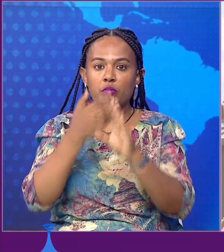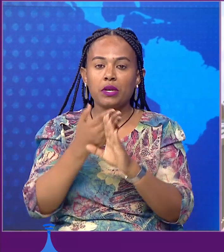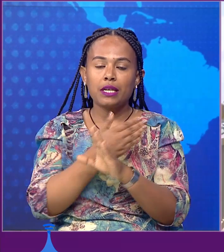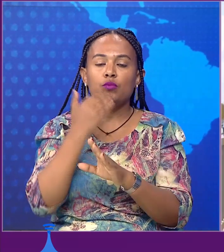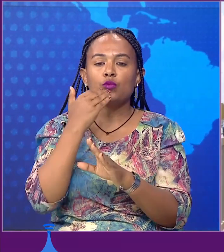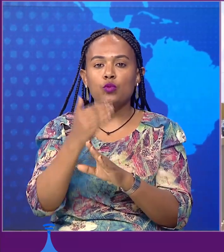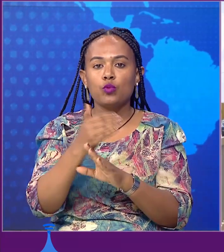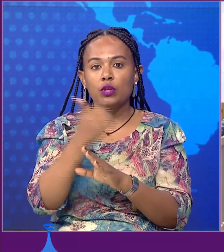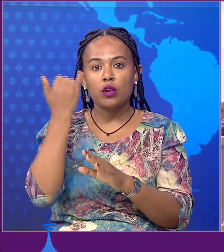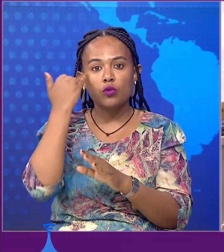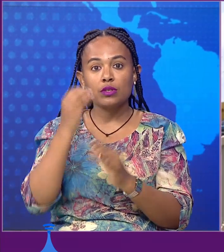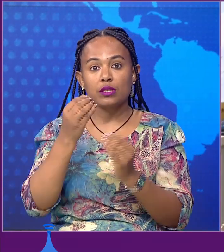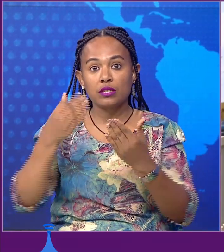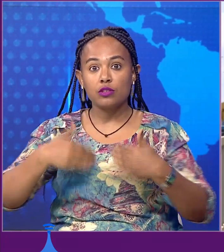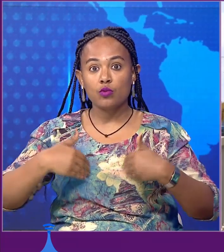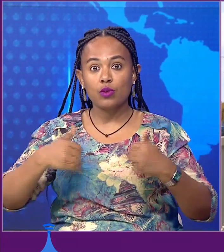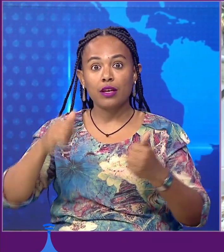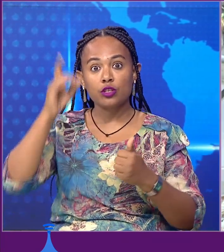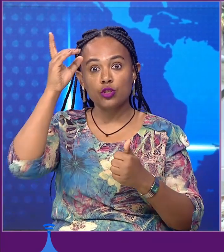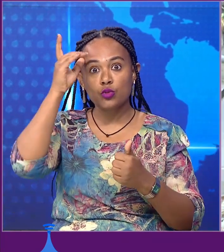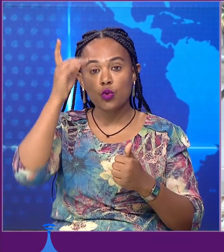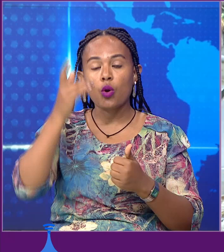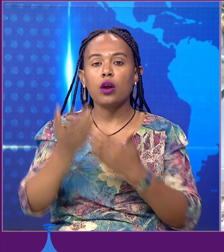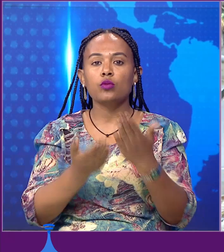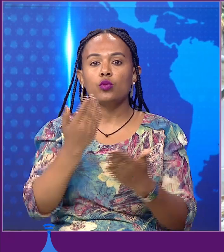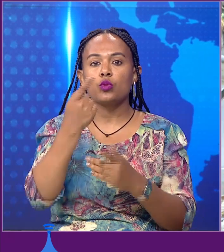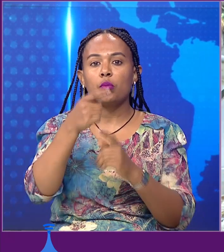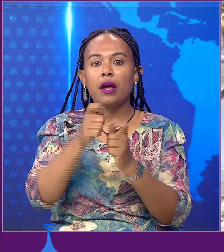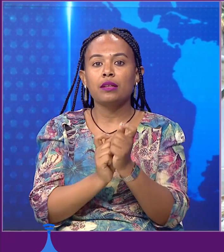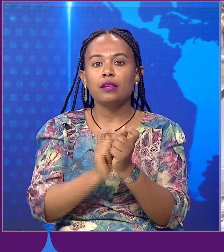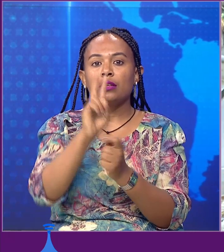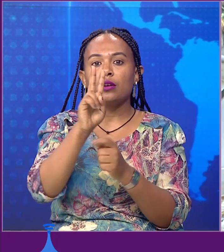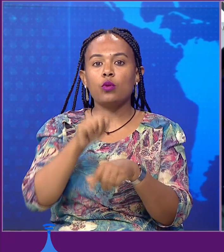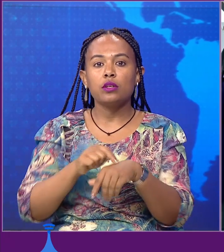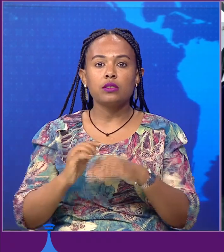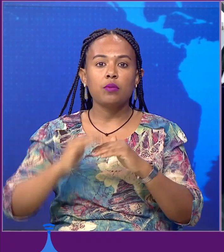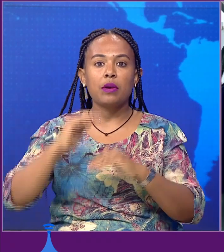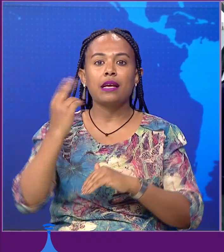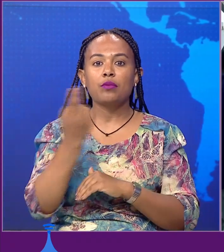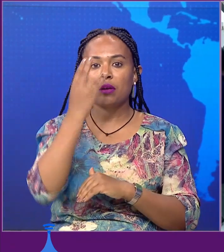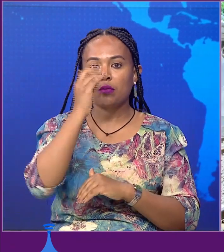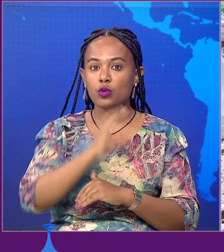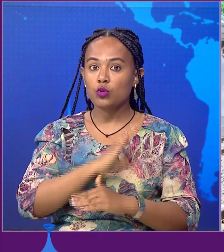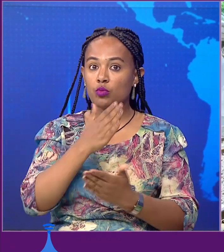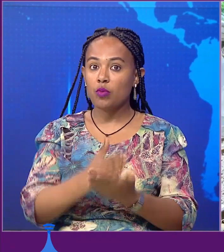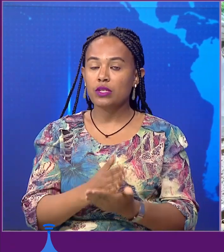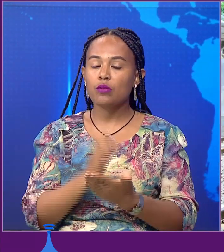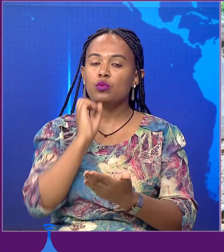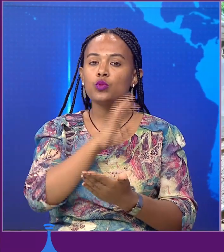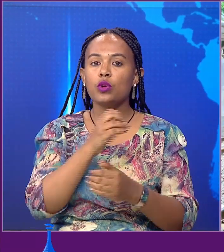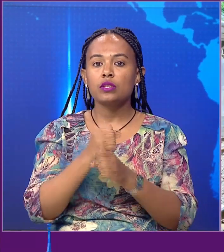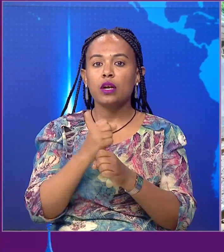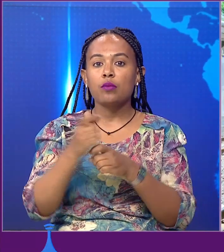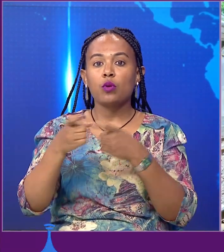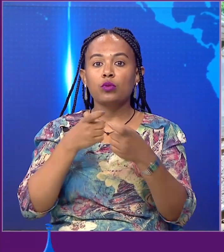ነው። ሌላኛው አስተያየት ሰጪ ወጣት ኪሶ ጋሩማ አገልግሎቱ በአንድ ትኬት ከ2 ጊዜ በላይ የሚጠቀሙ ሰዎችን በማስቆም ብልሹ አሰራርን